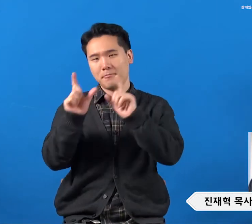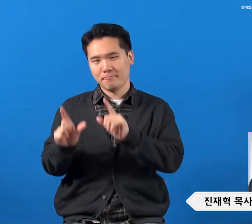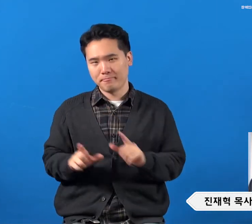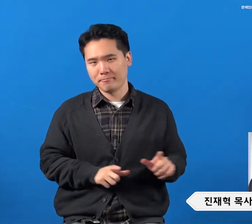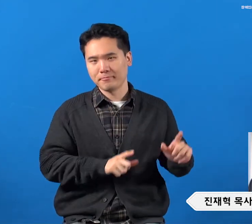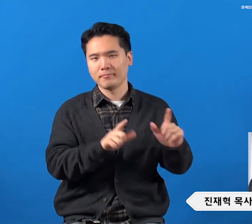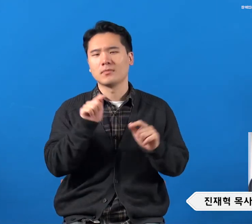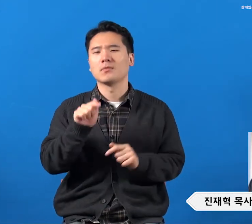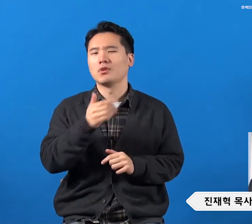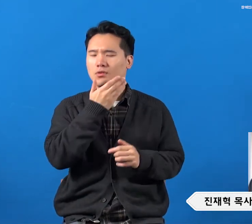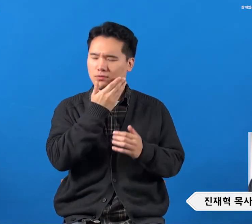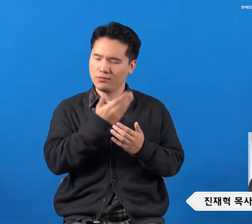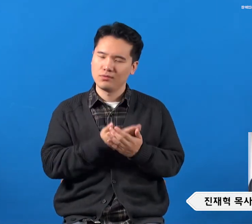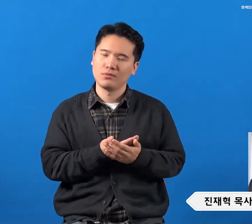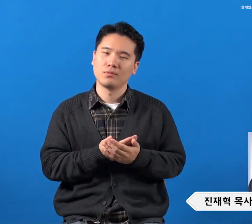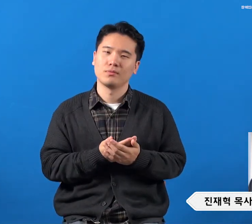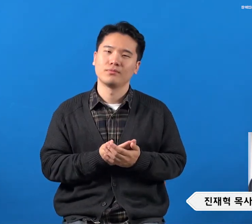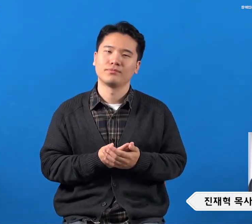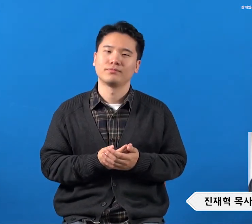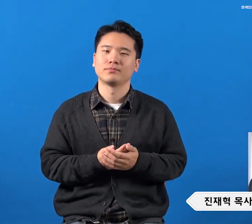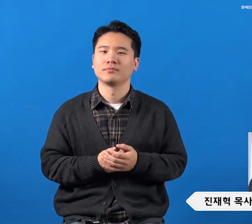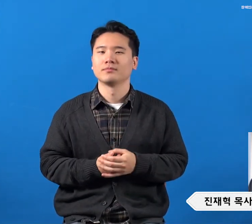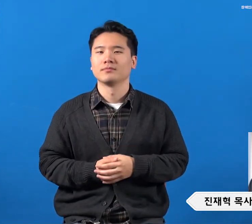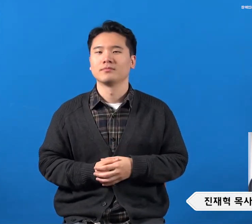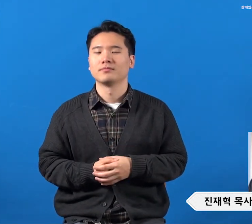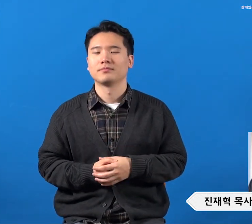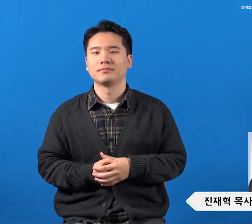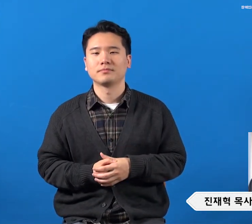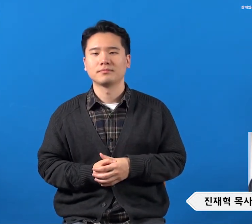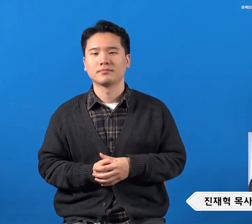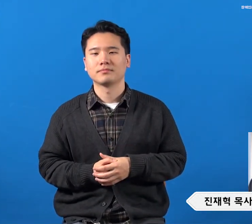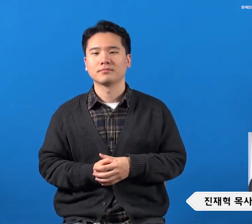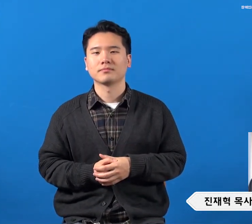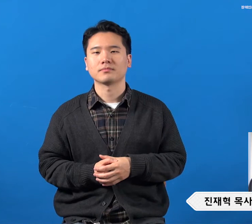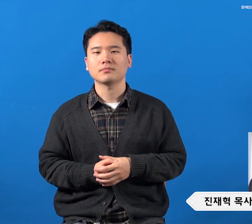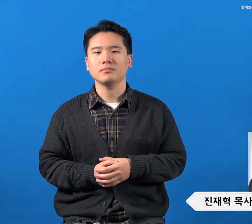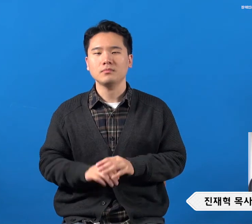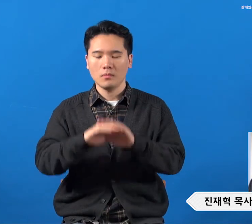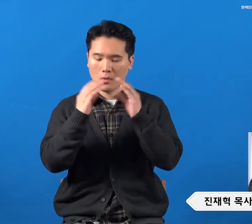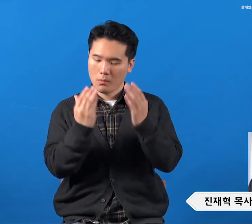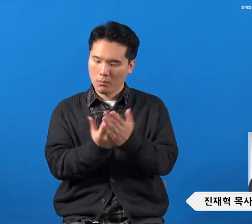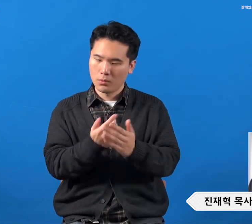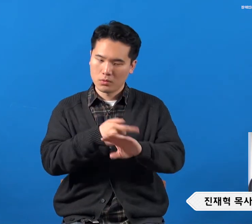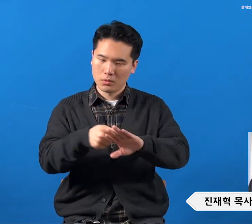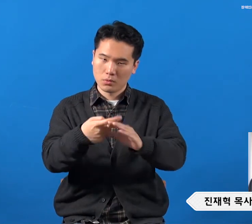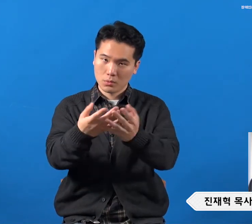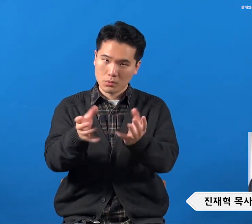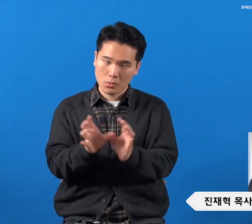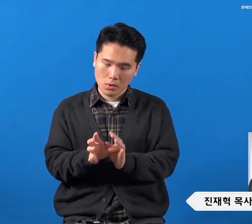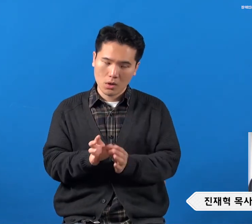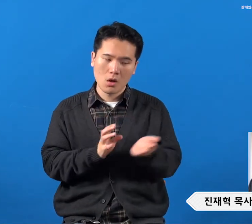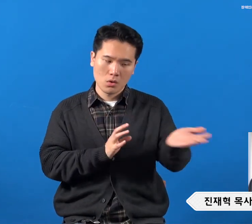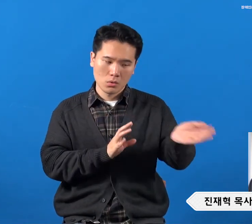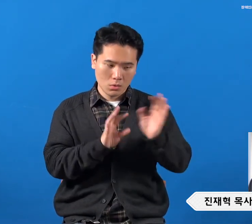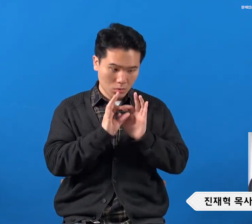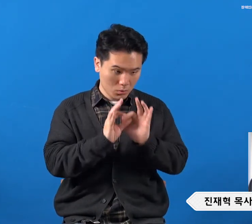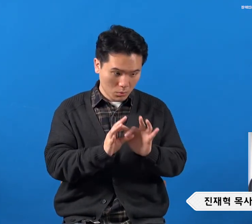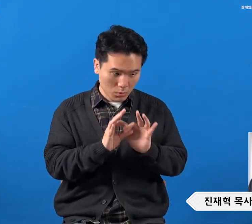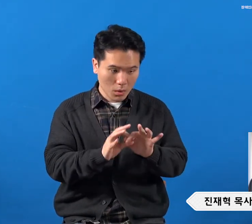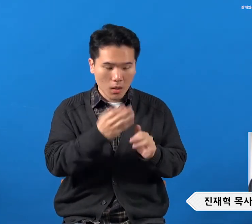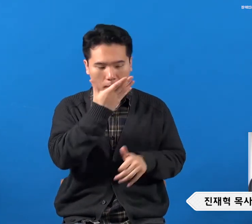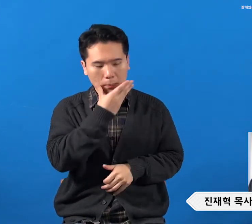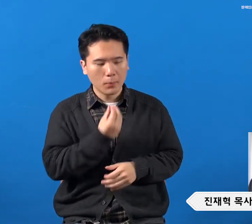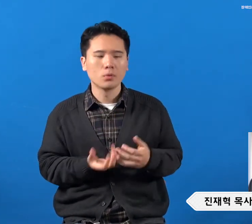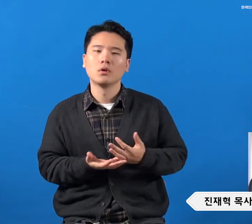떠남의 이유라는 사실을 성경은 말씀하고 있습니다. 모든 족속이 너로